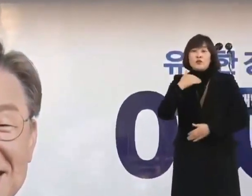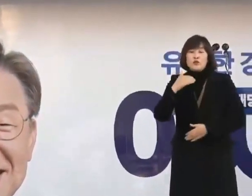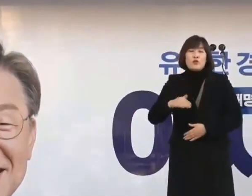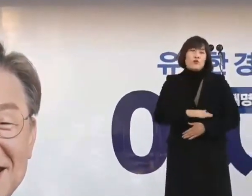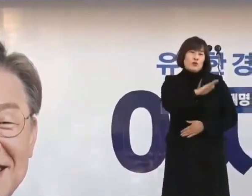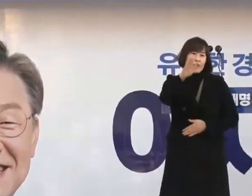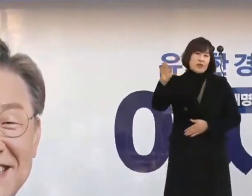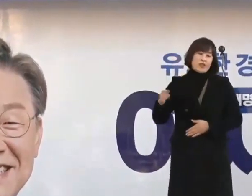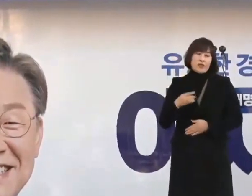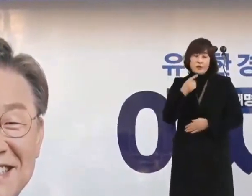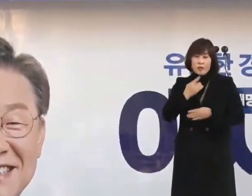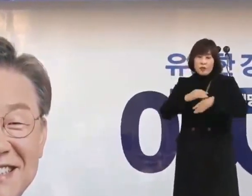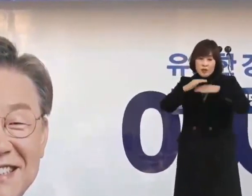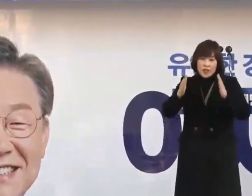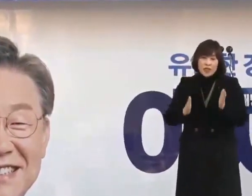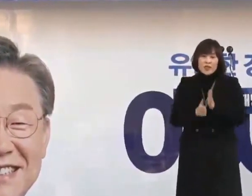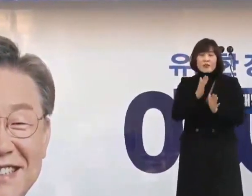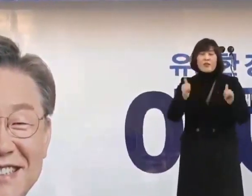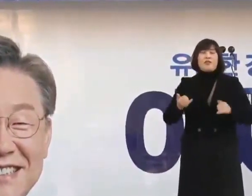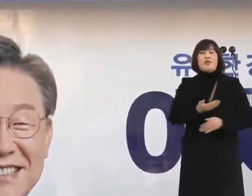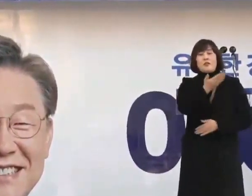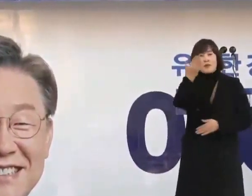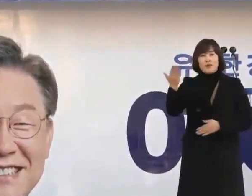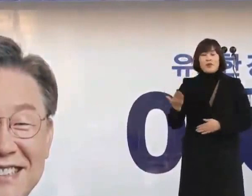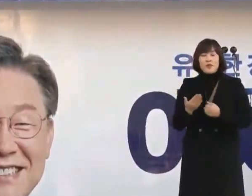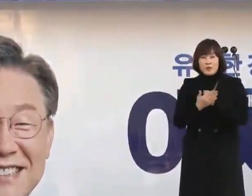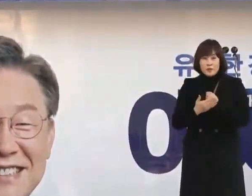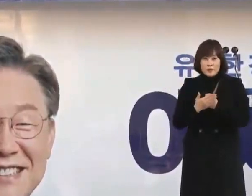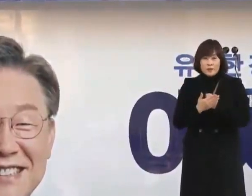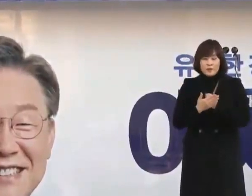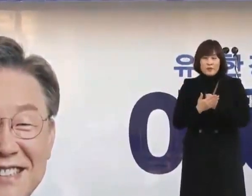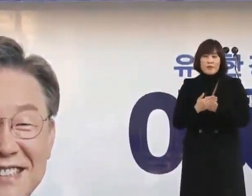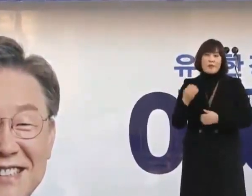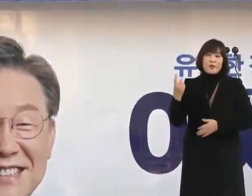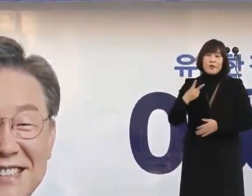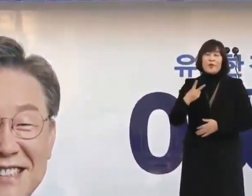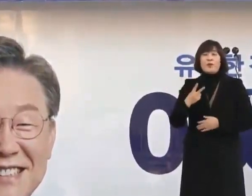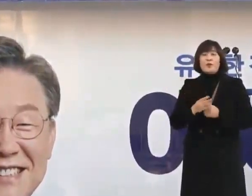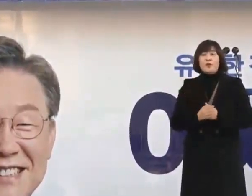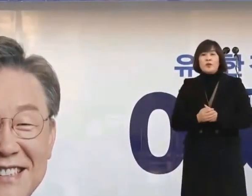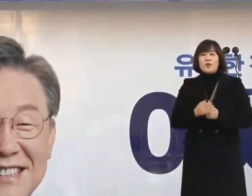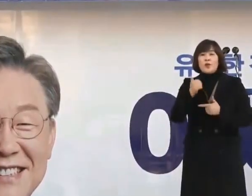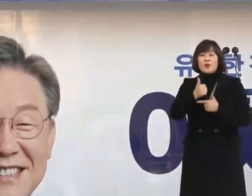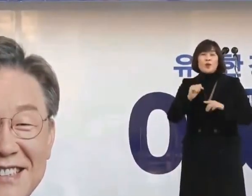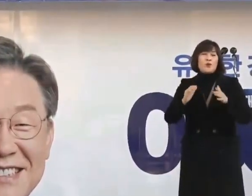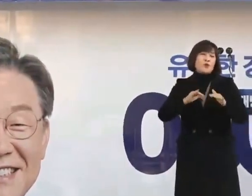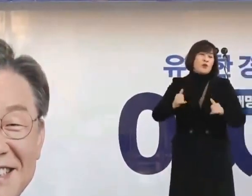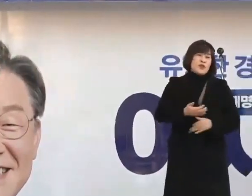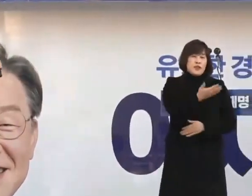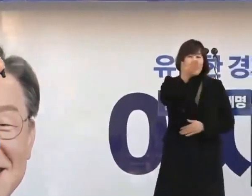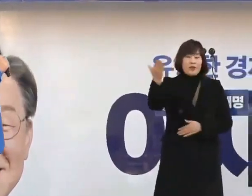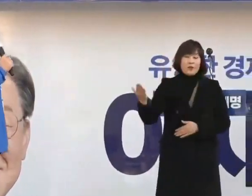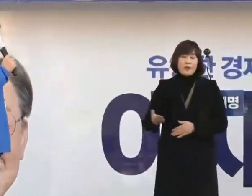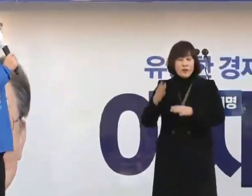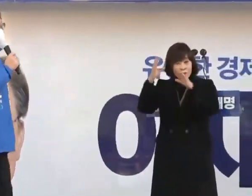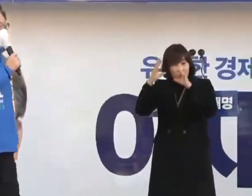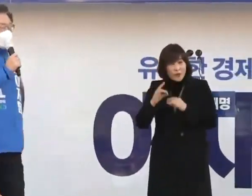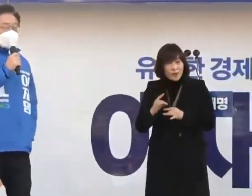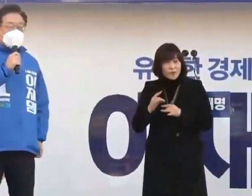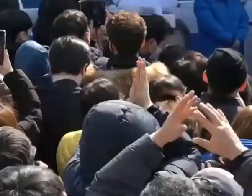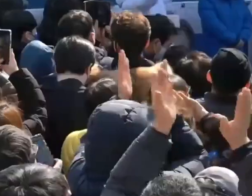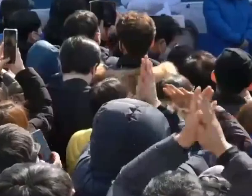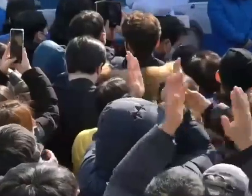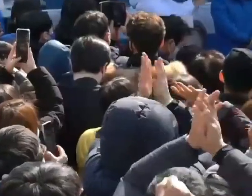우리 민주당과 민주시민들이었습니다. 그리고 호남 우리 국민들이었습니다. 동의하십니까,